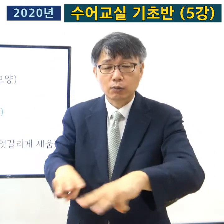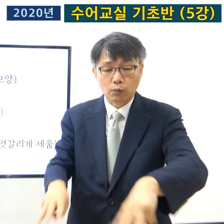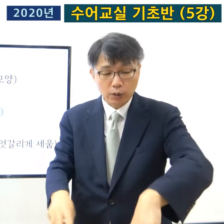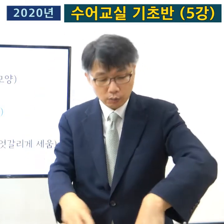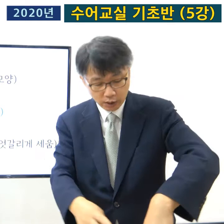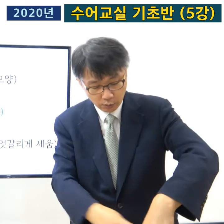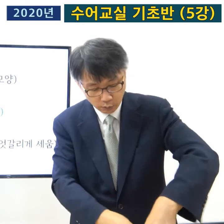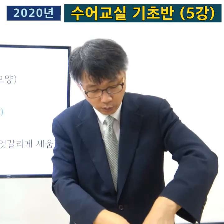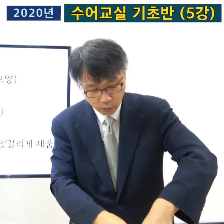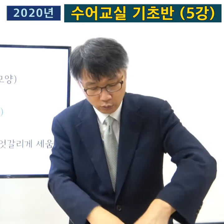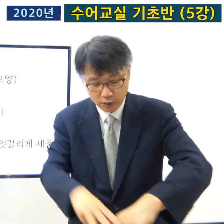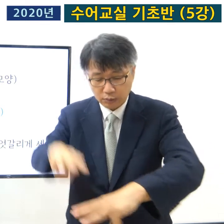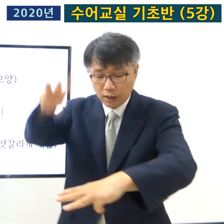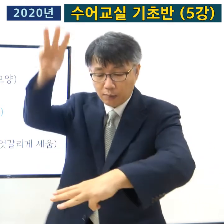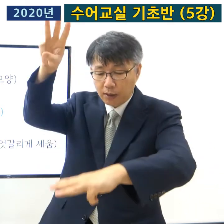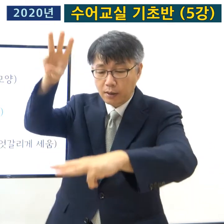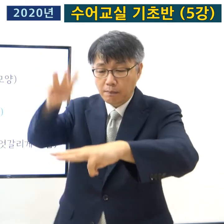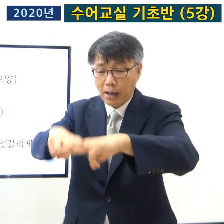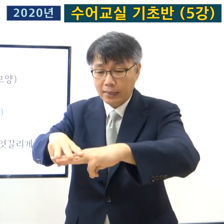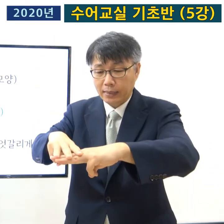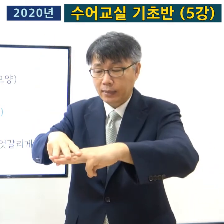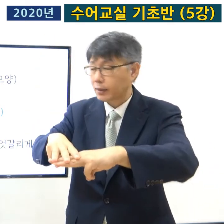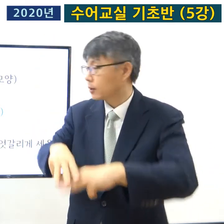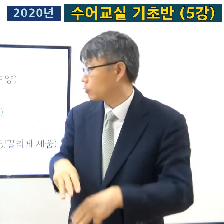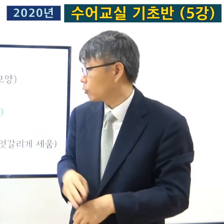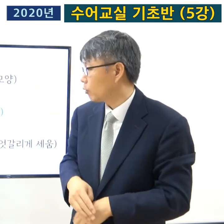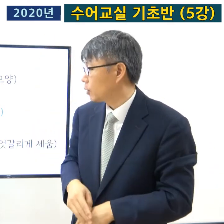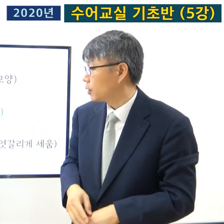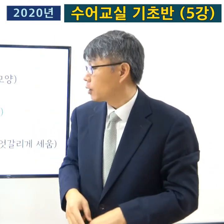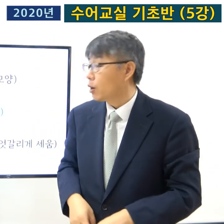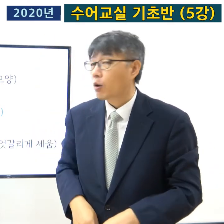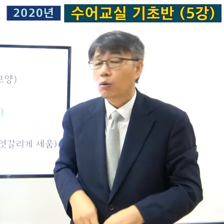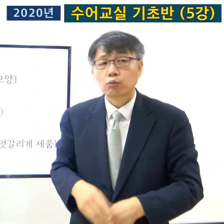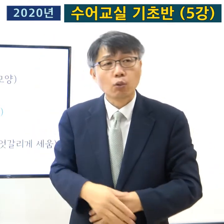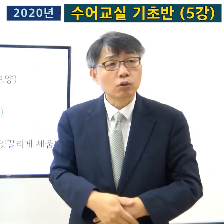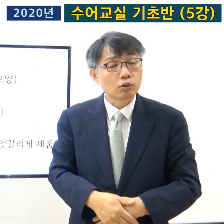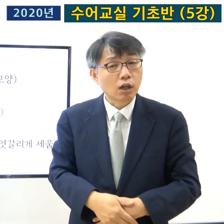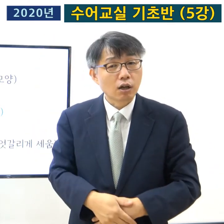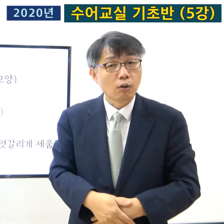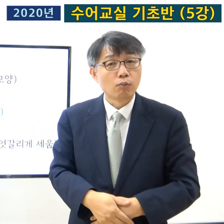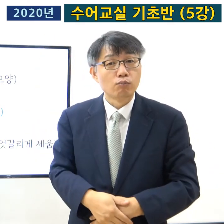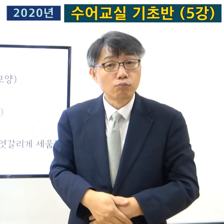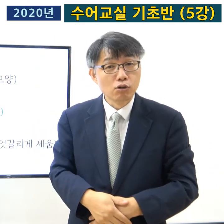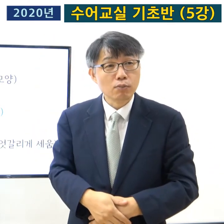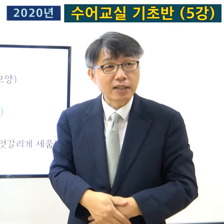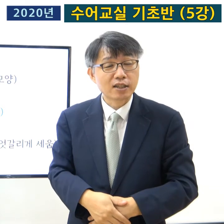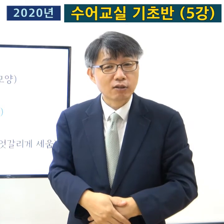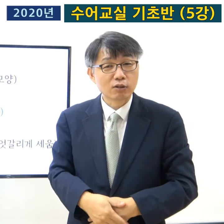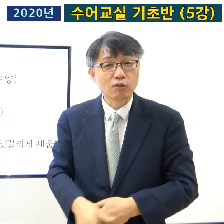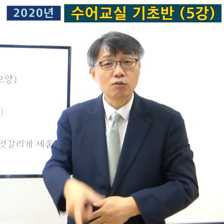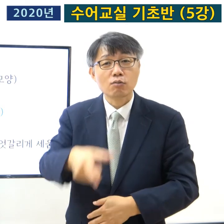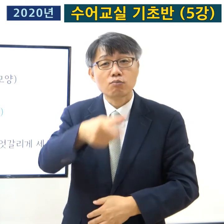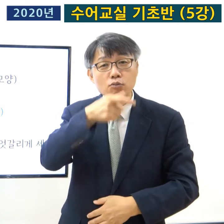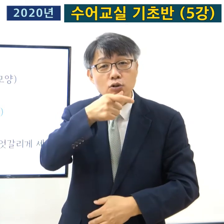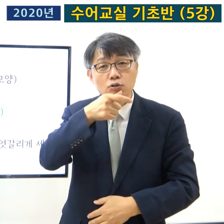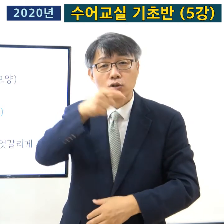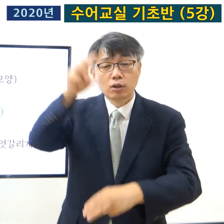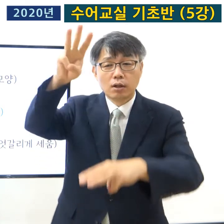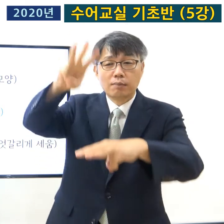그대로 이렇게 올려주신다고 생각하면 밭이고요. 논은 어떻게 할까요? 물밭이에요, 그죠?